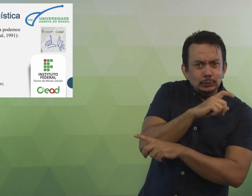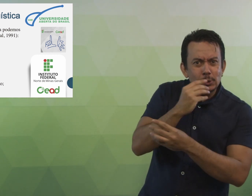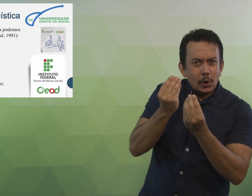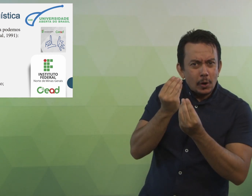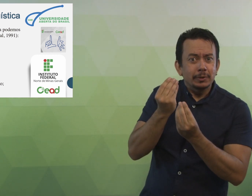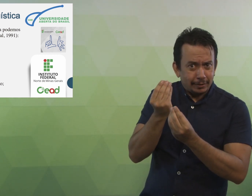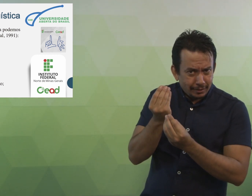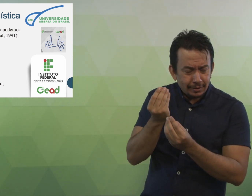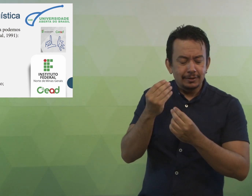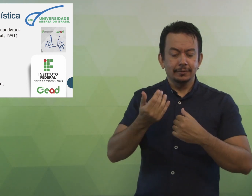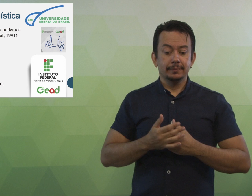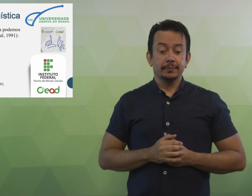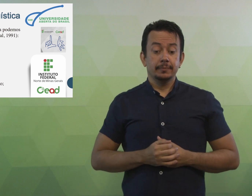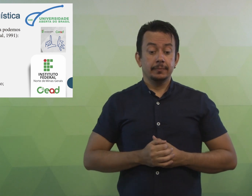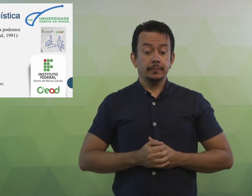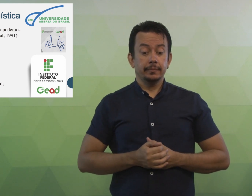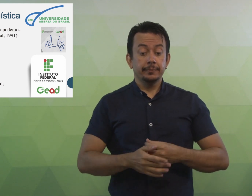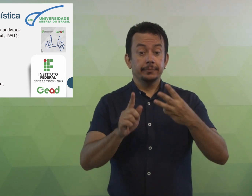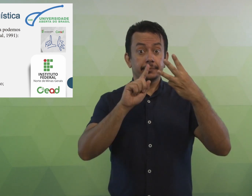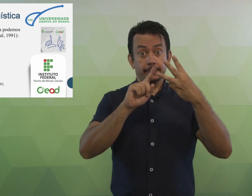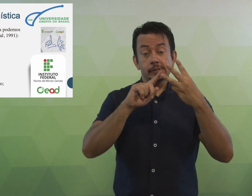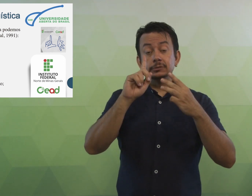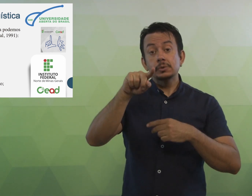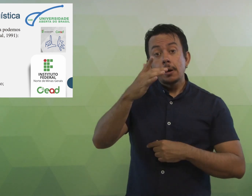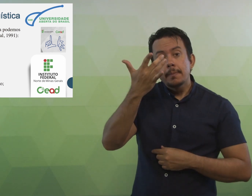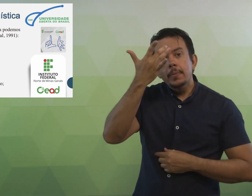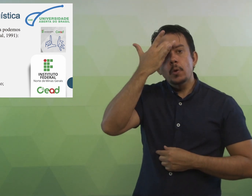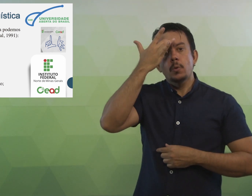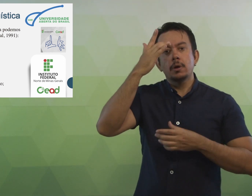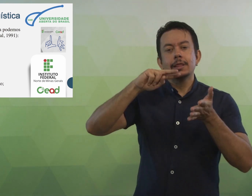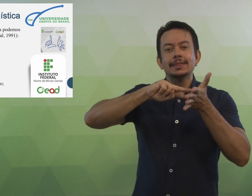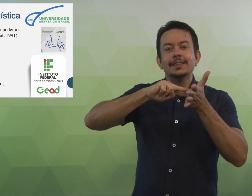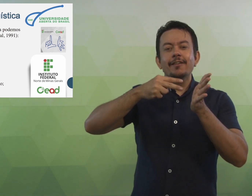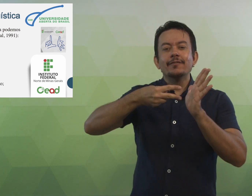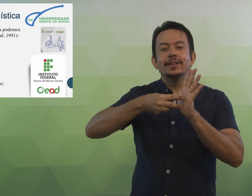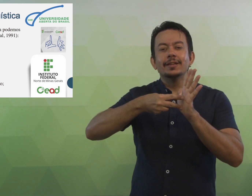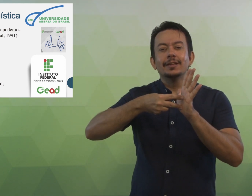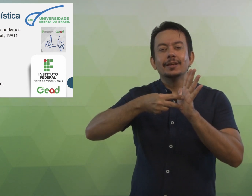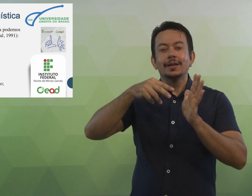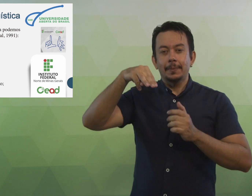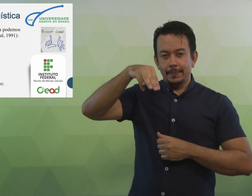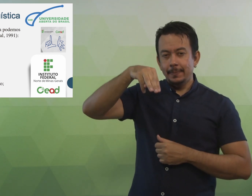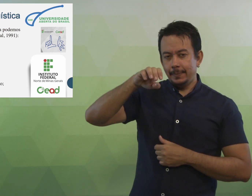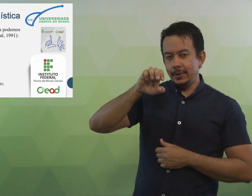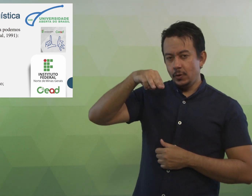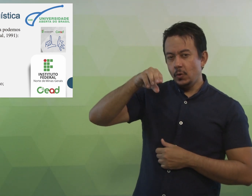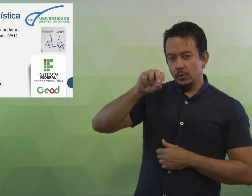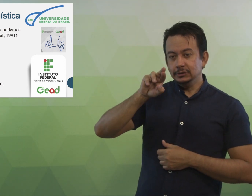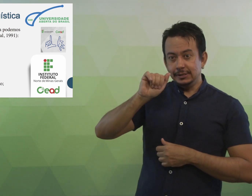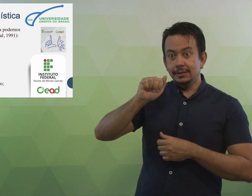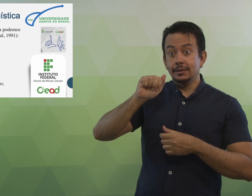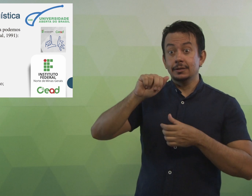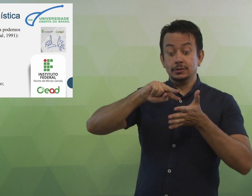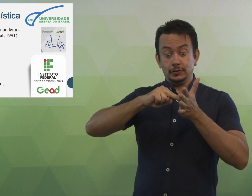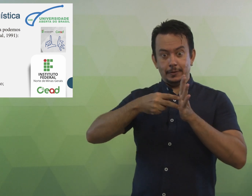dela através também das palavras que ela usa. O terceiro é a memória semântica.